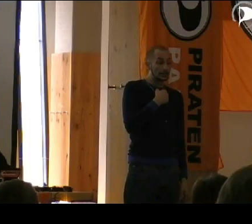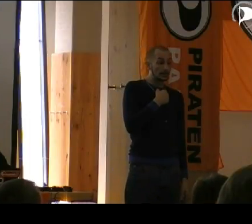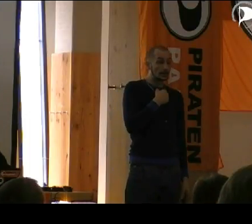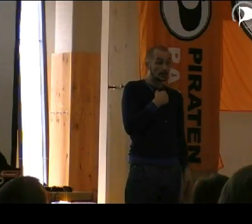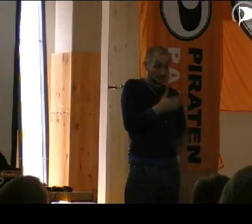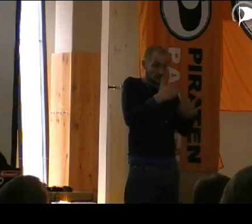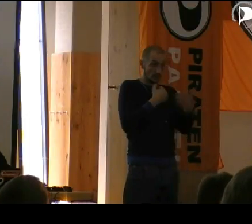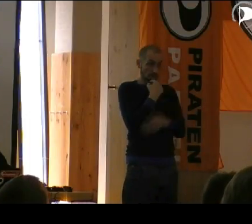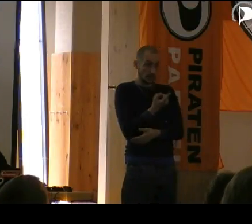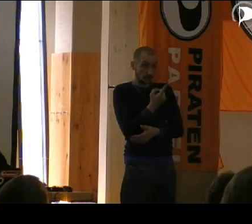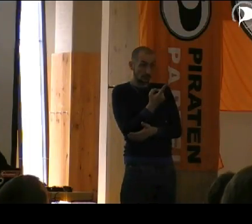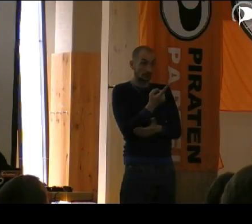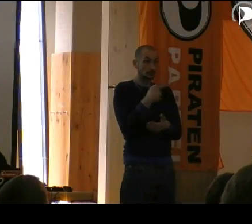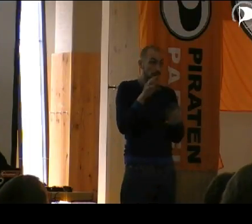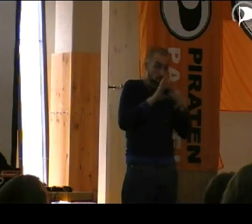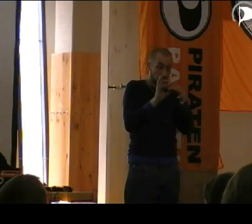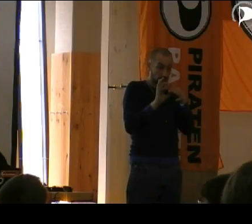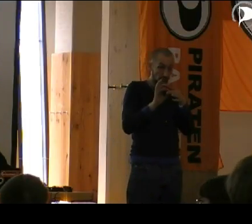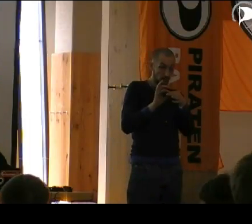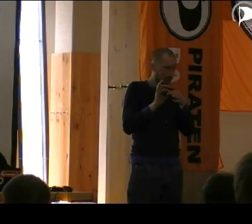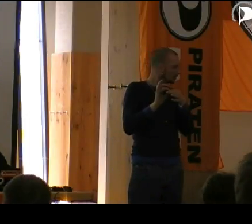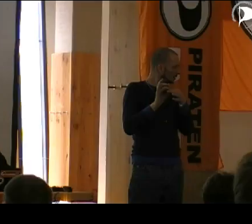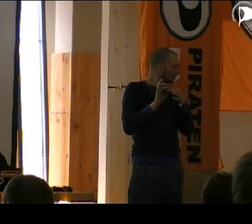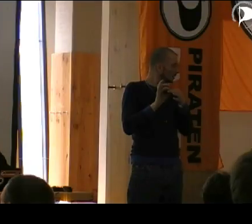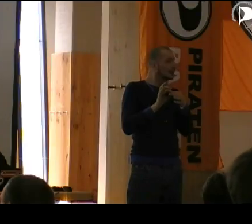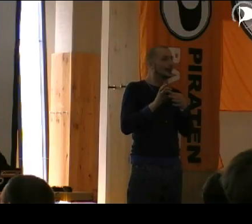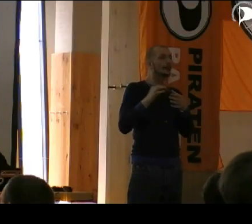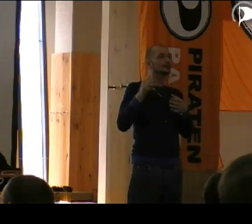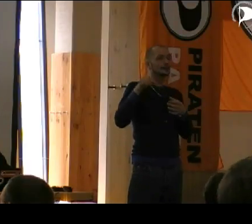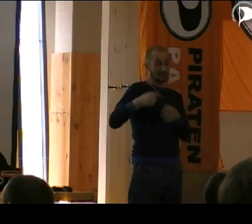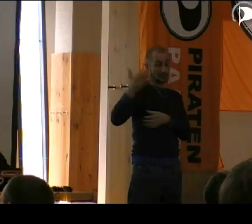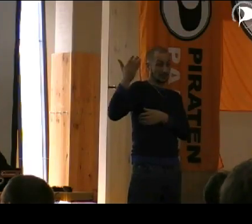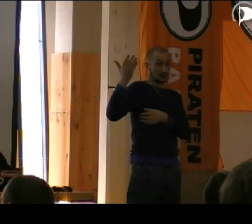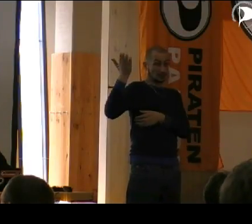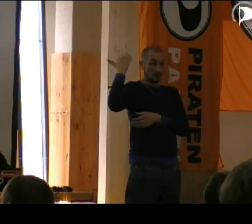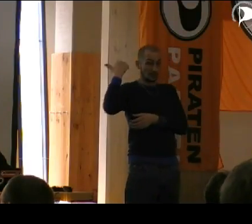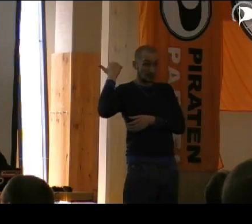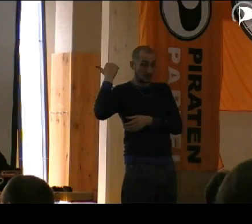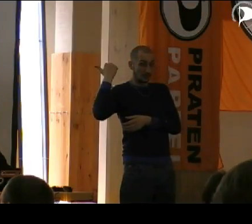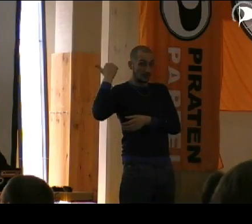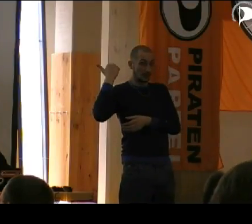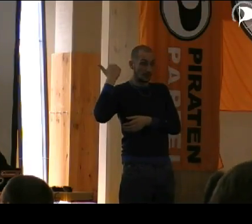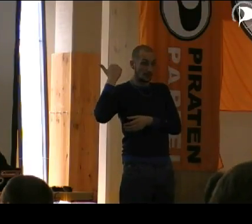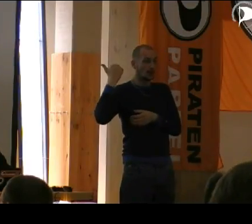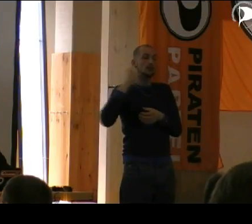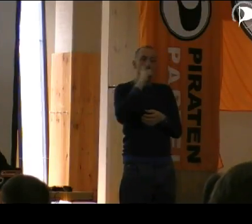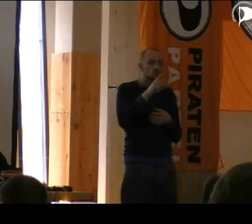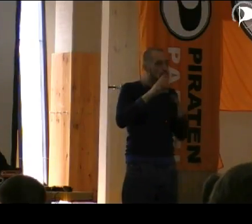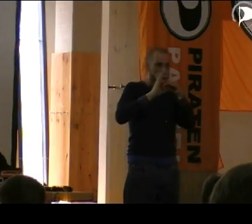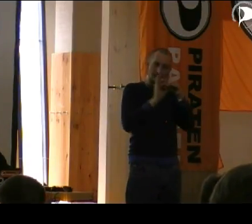es war weniger gedacht als vergangenheit sondern würden aufgeklärt war einfach